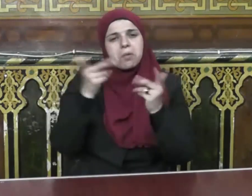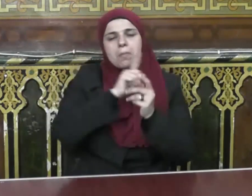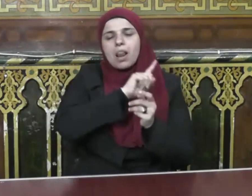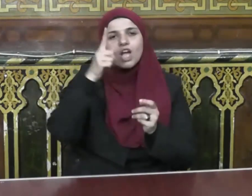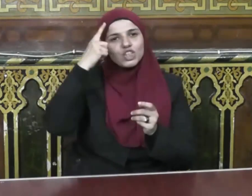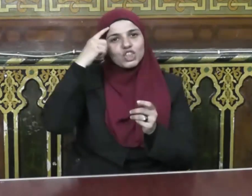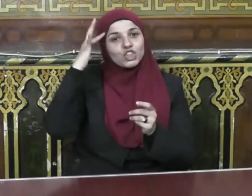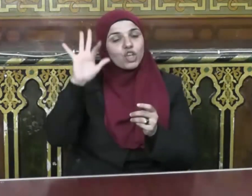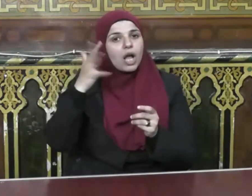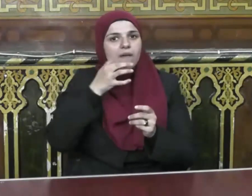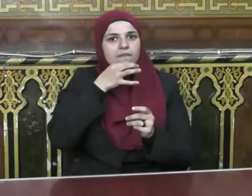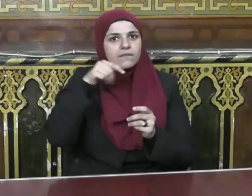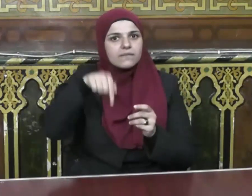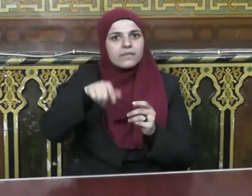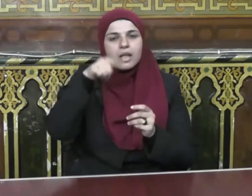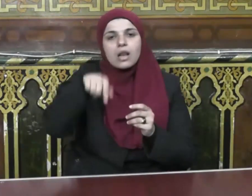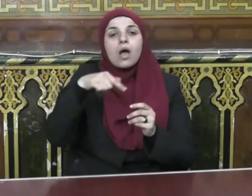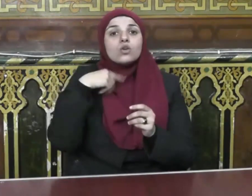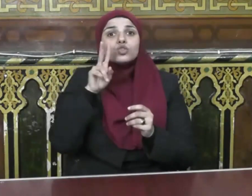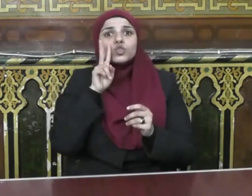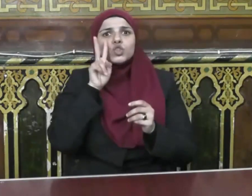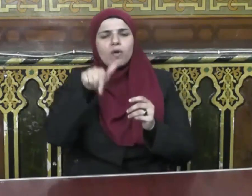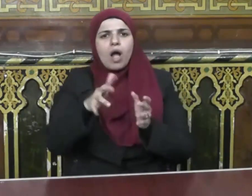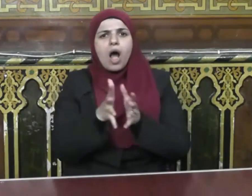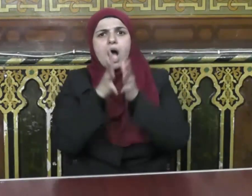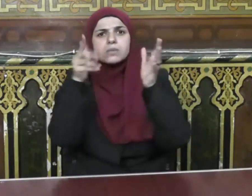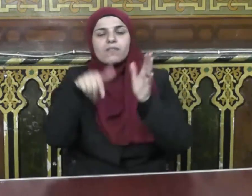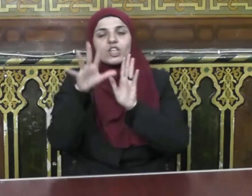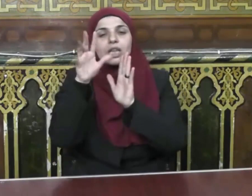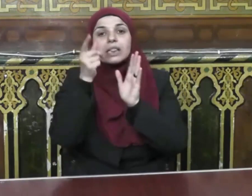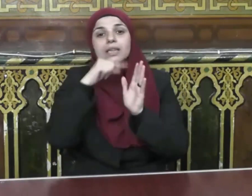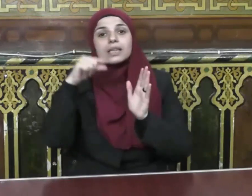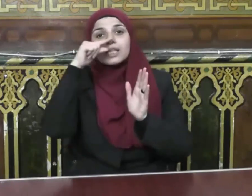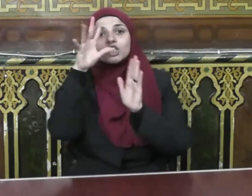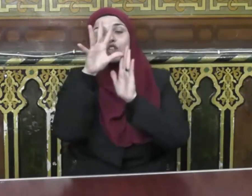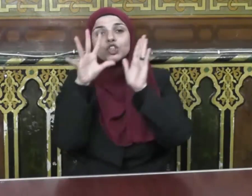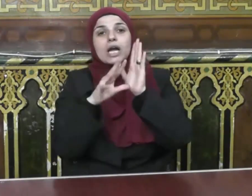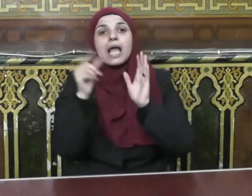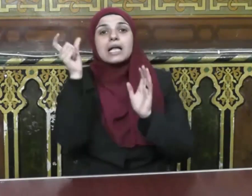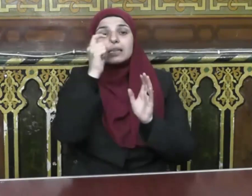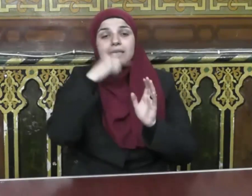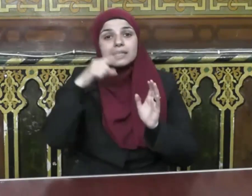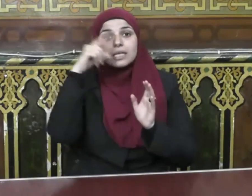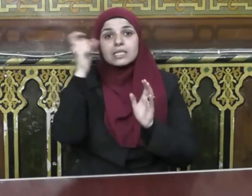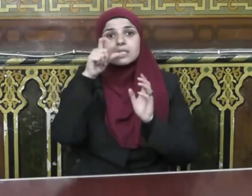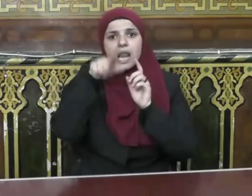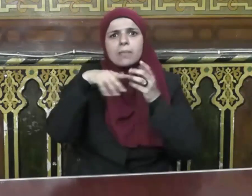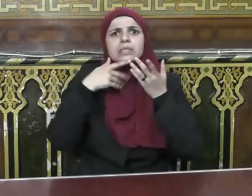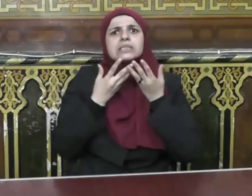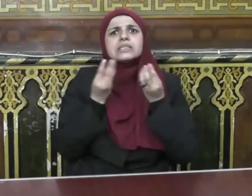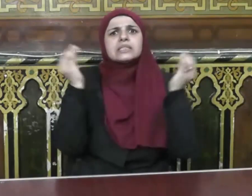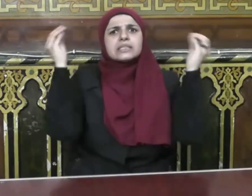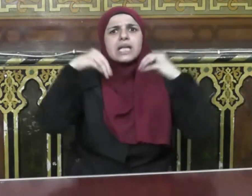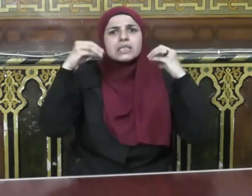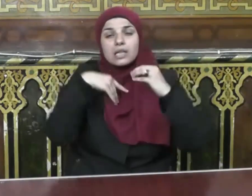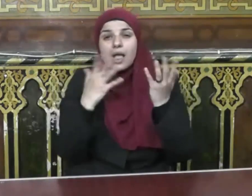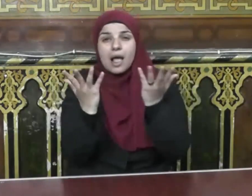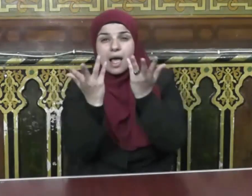فيه أن مظاهر العظمة في الشريعة الإسلامية أكثر من أن تُحصى أو تُعد، وأن